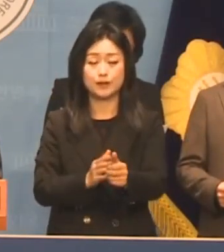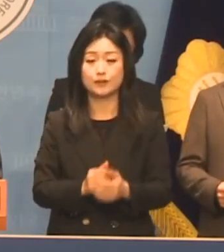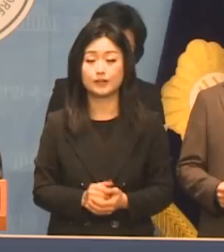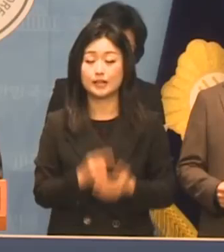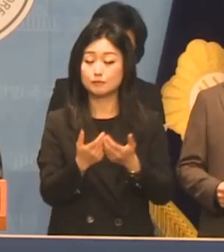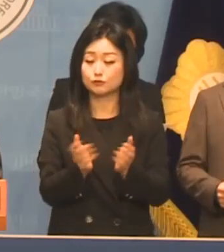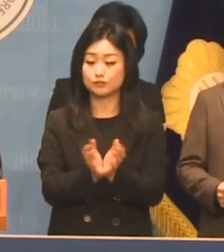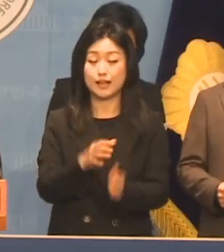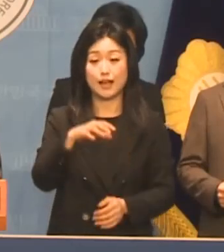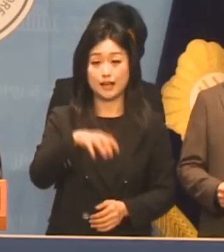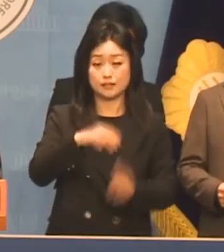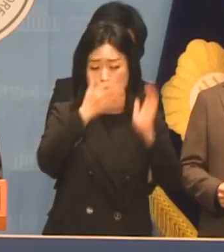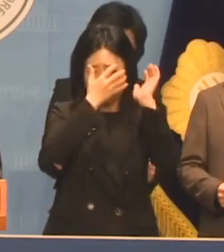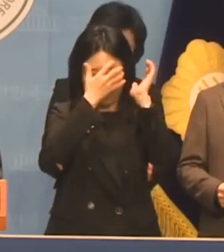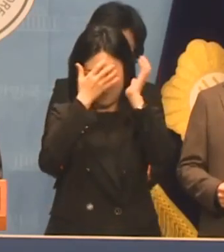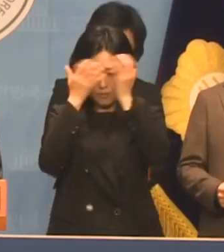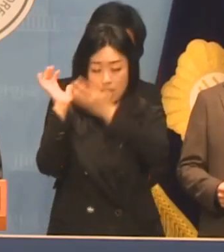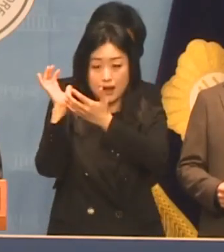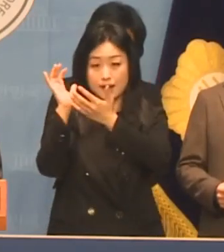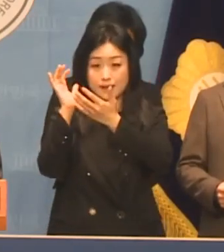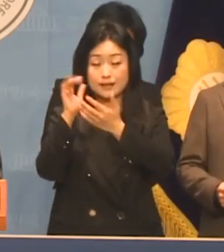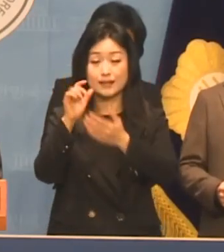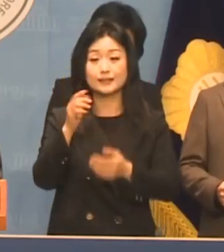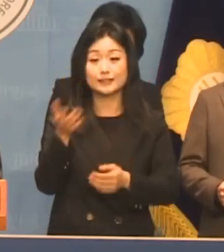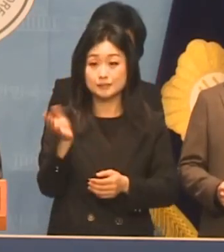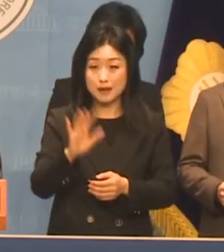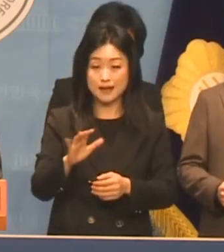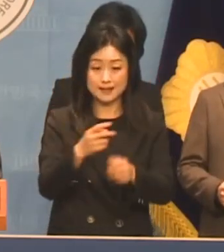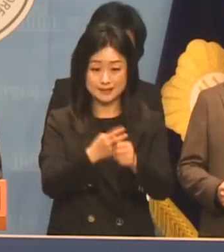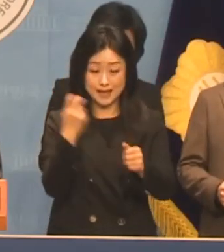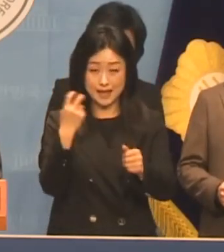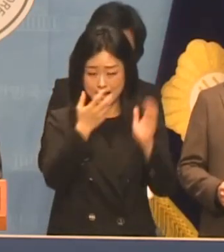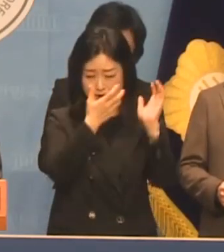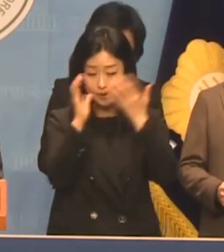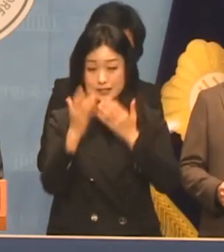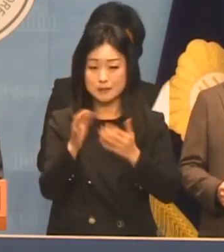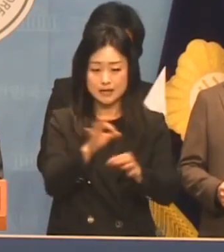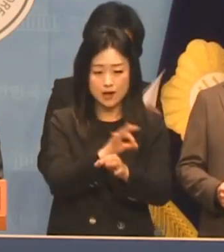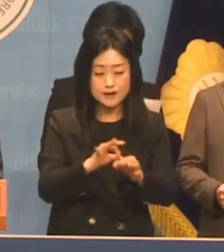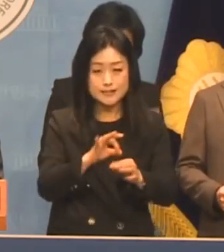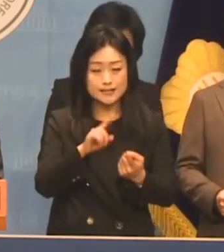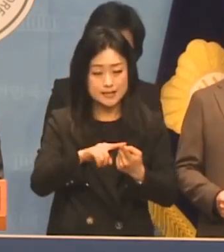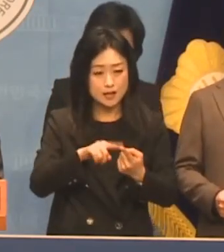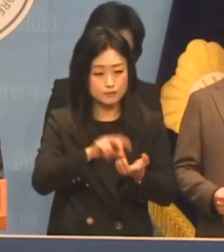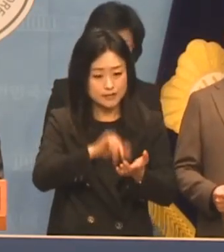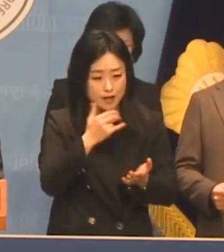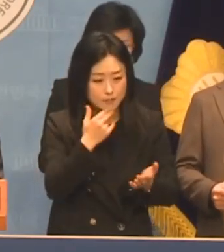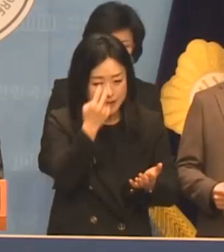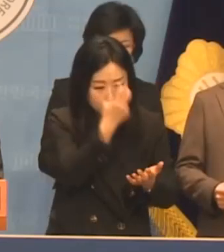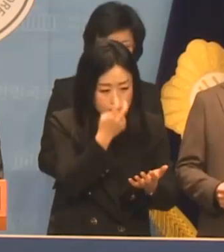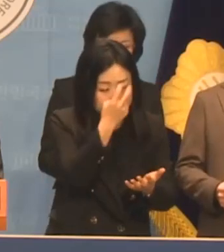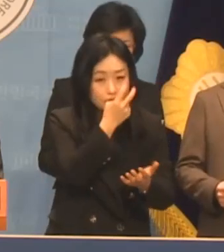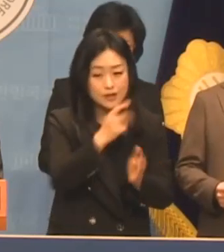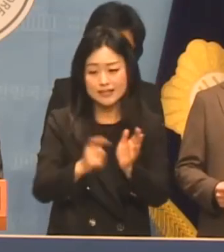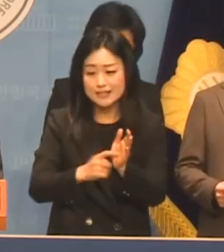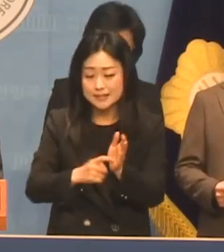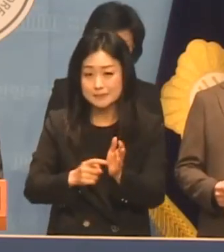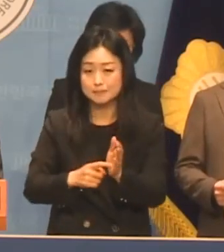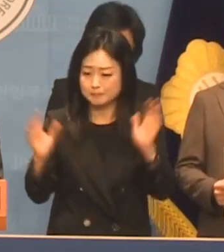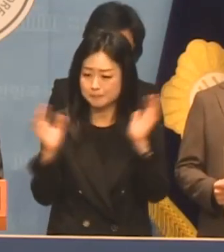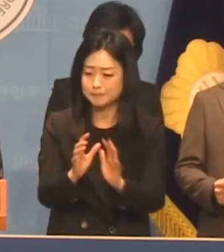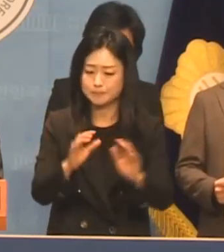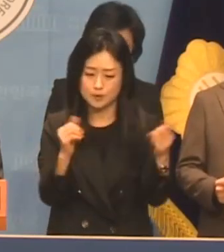더불어민주당은 혼란스러운 탄핵 정국에도 경제점검회의와 경제단체 긴급 간담회를